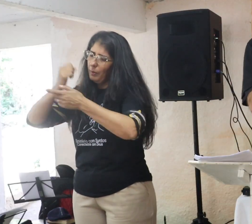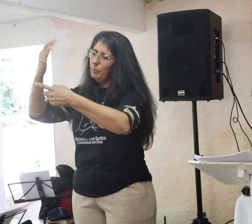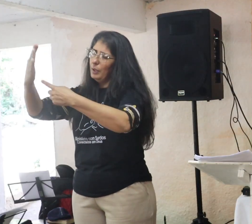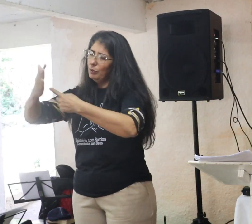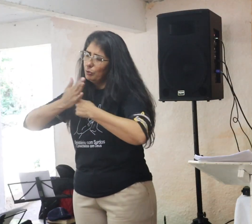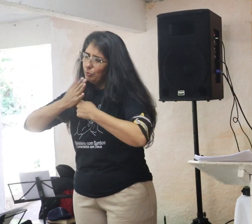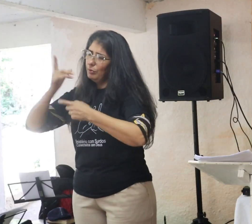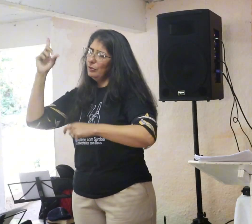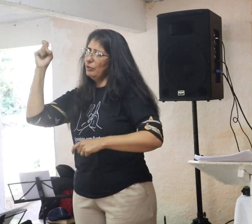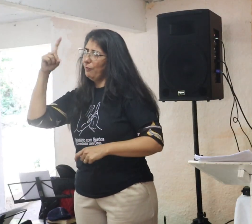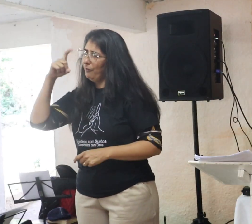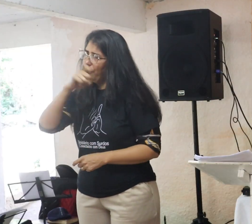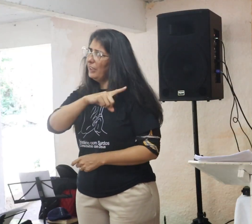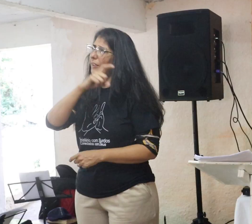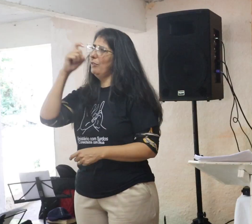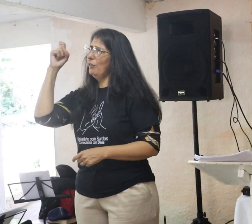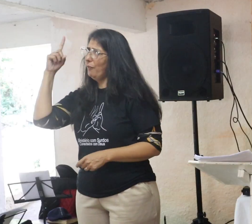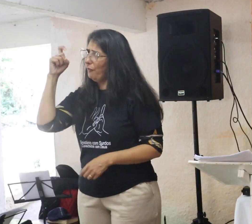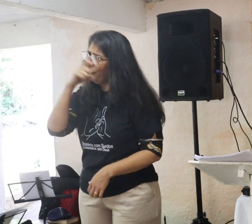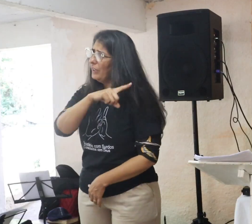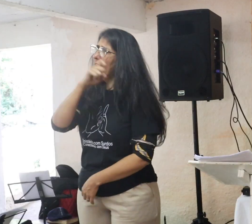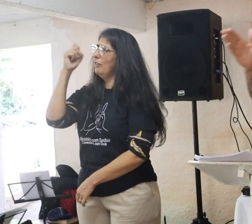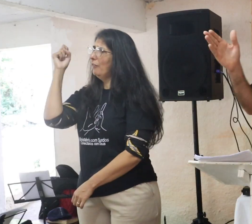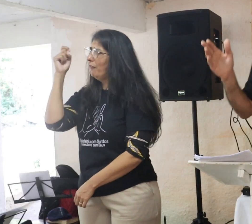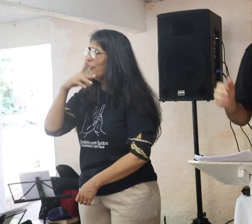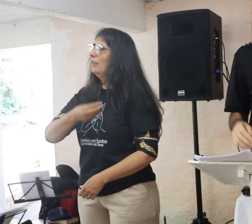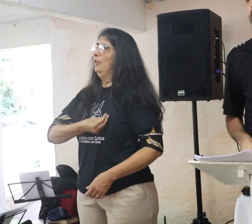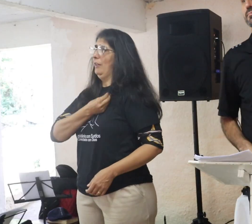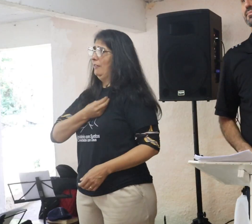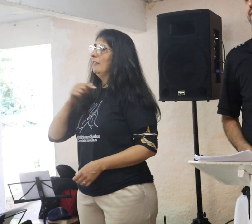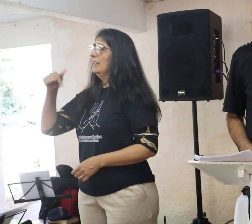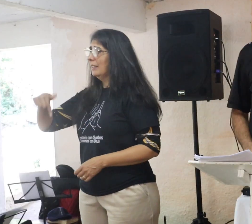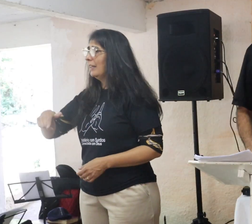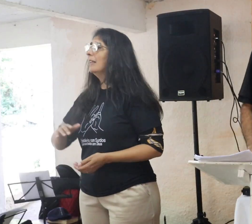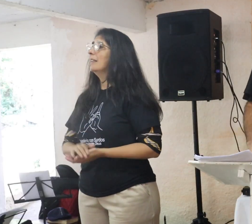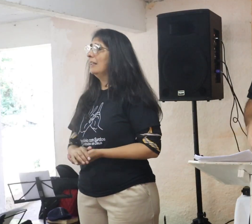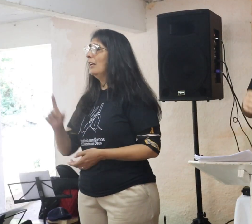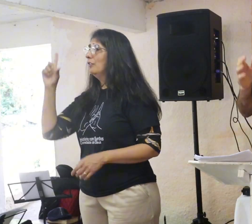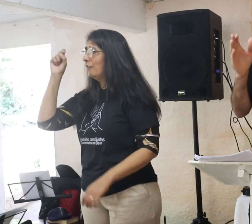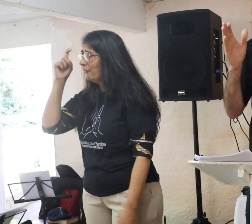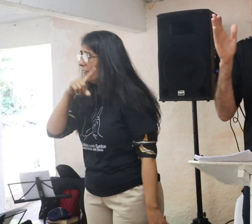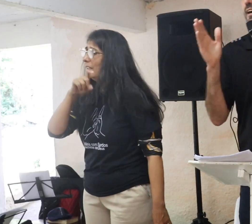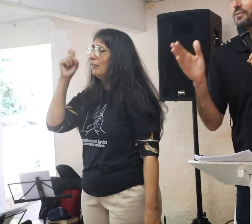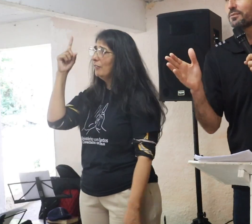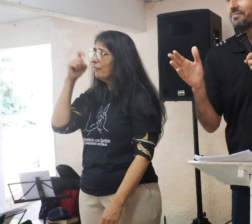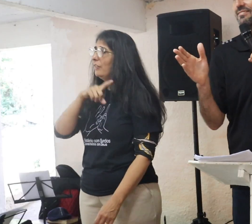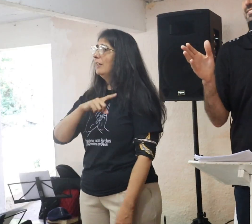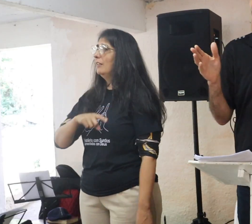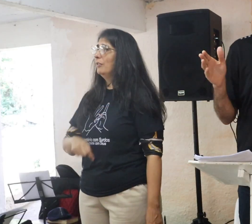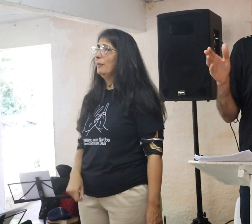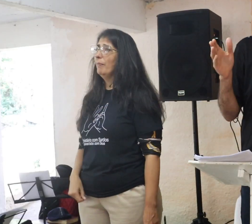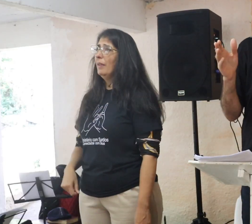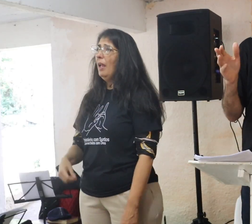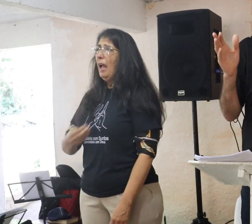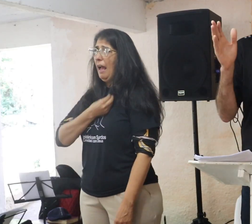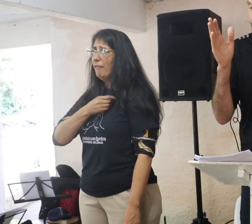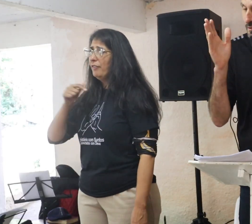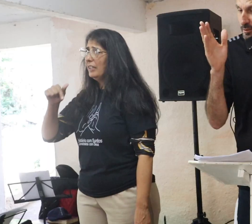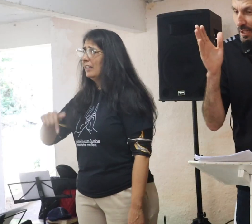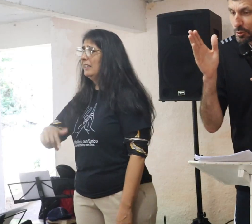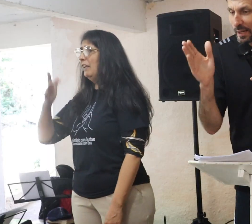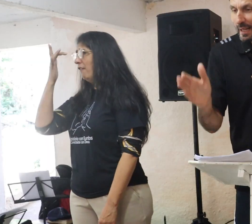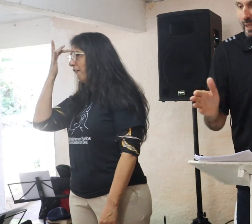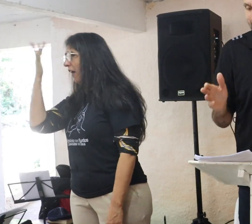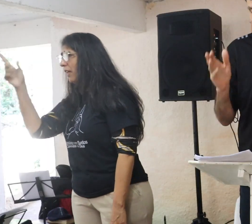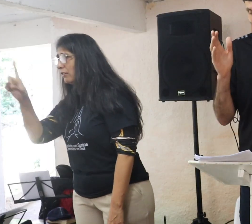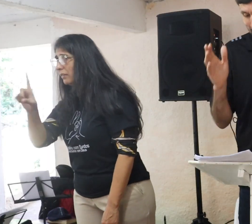Está difícil de entender as permissões soberanas do Senhor. A situação não está fácil. É tempo de